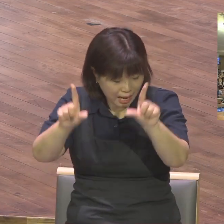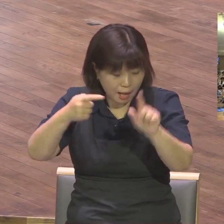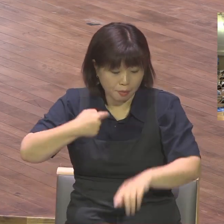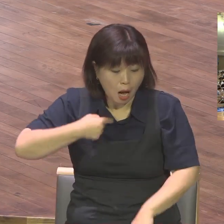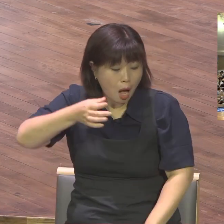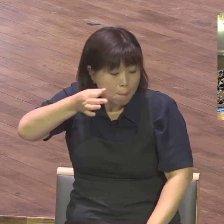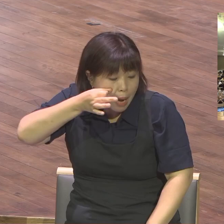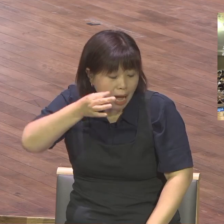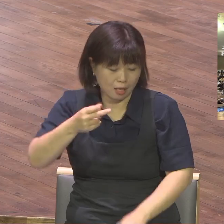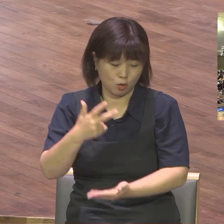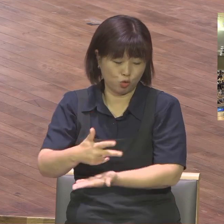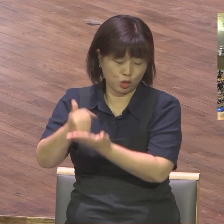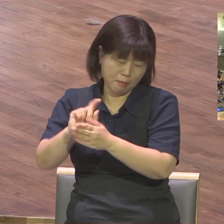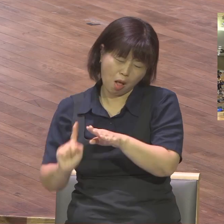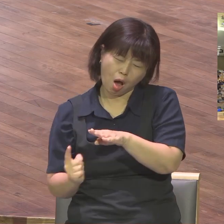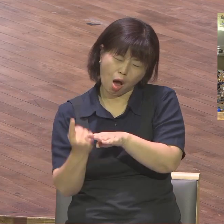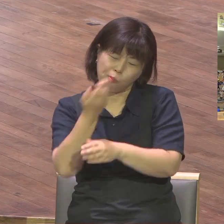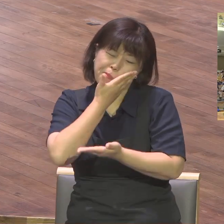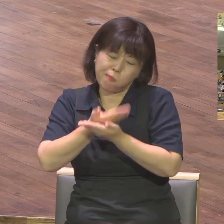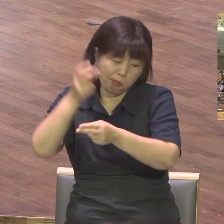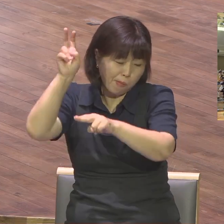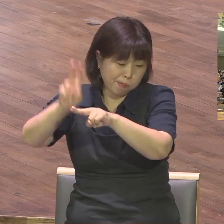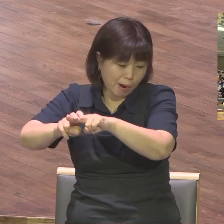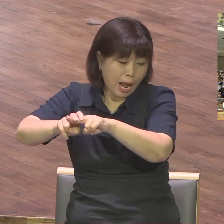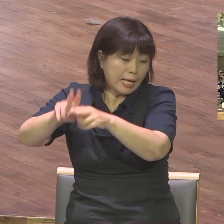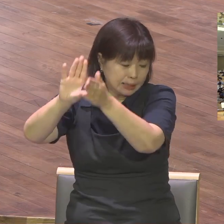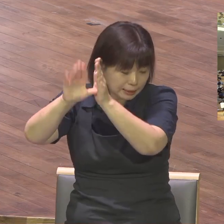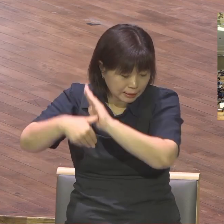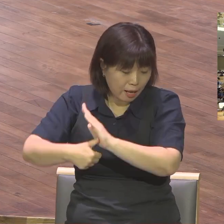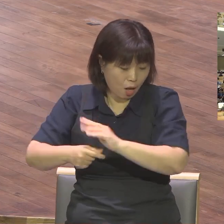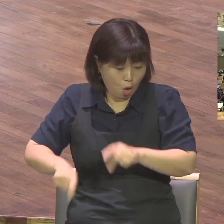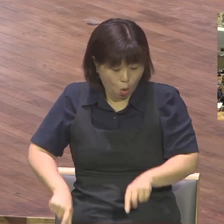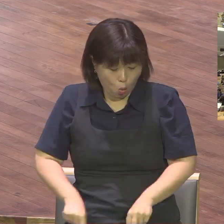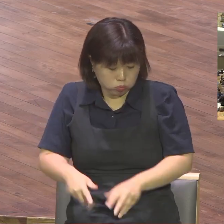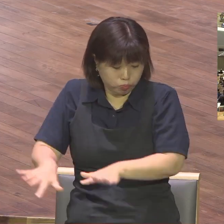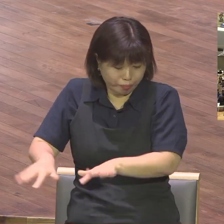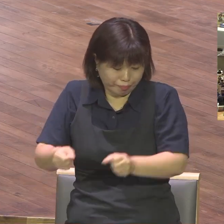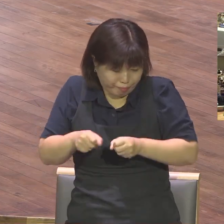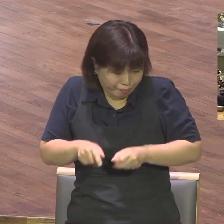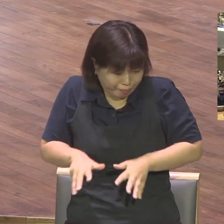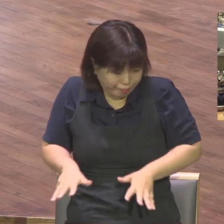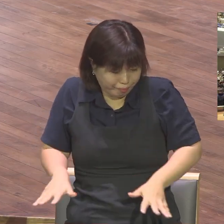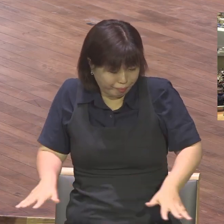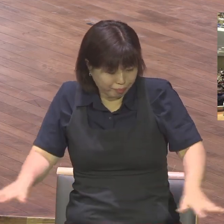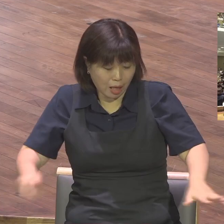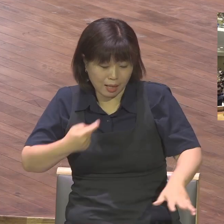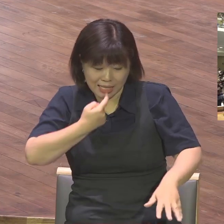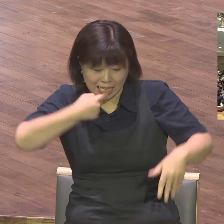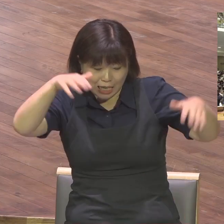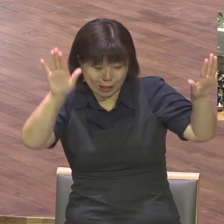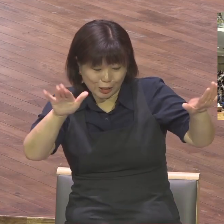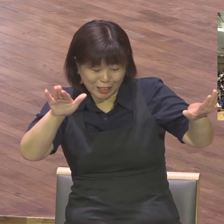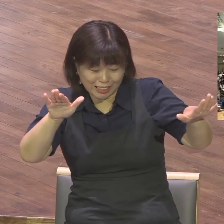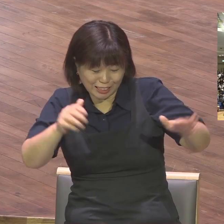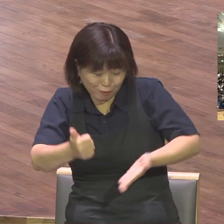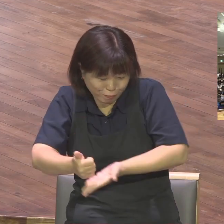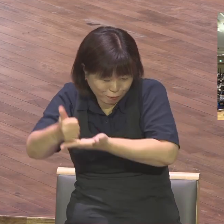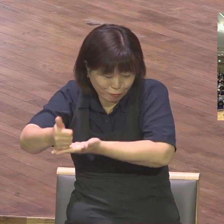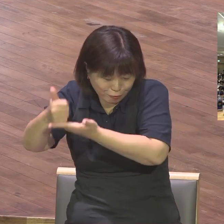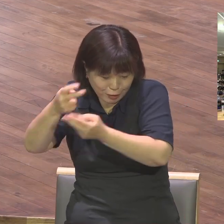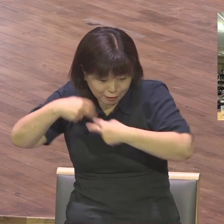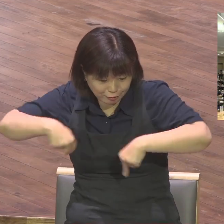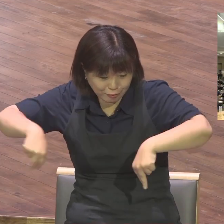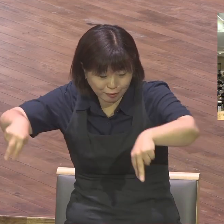보좌에 앉으셨는데 그의 옷자락은 성전에 가득하였고 스랍들이 모시고 섰는데 각기